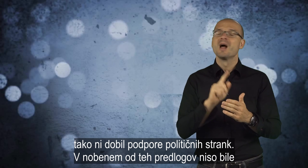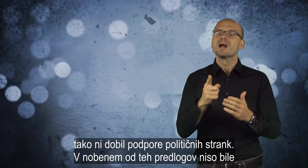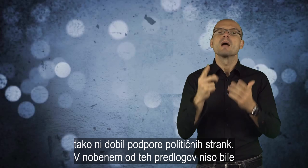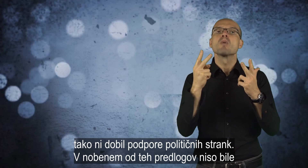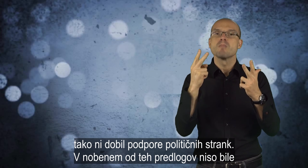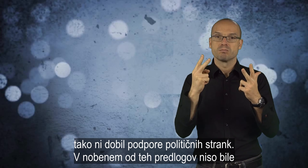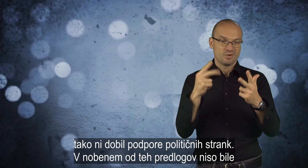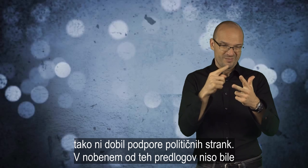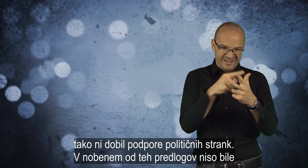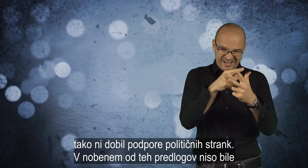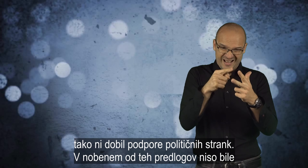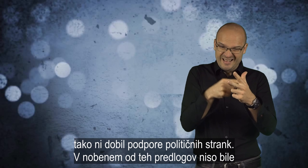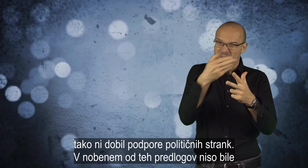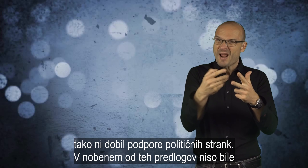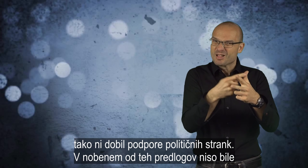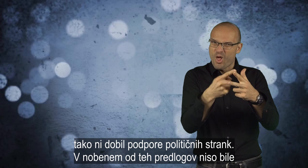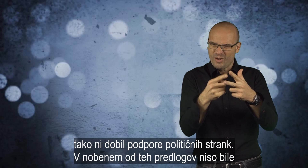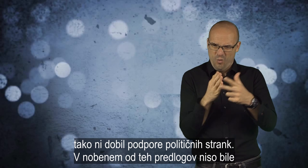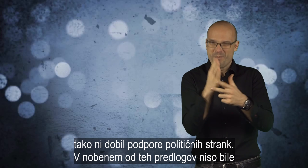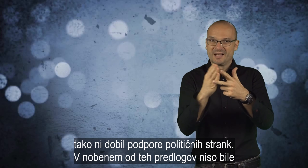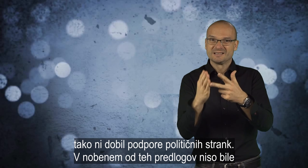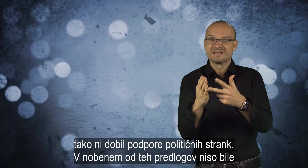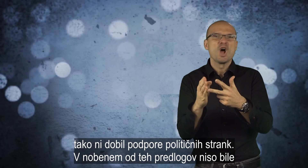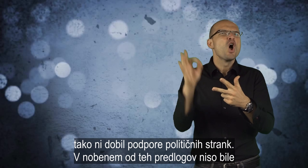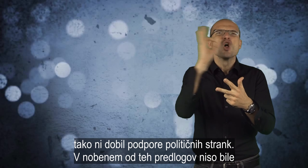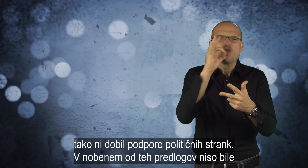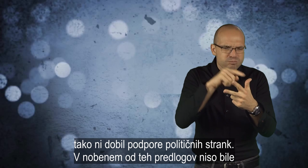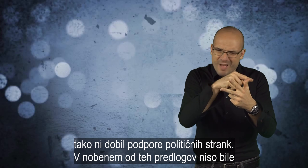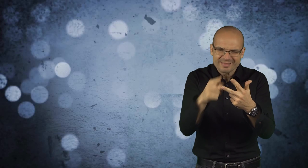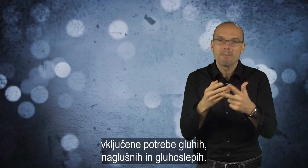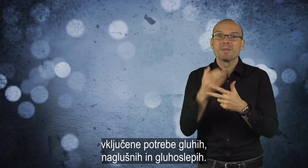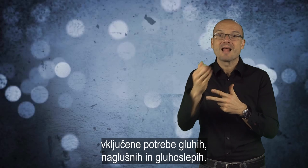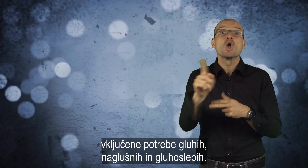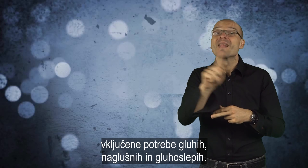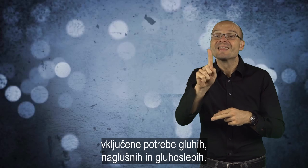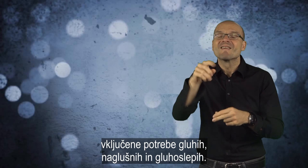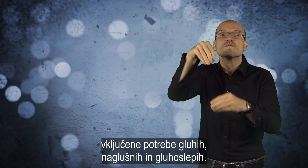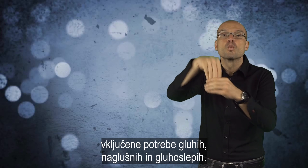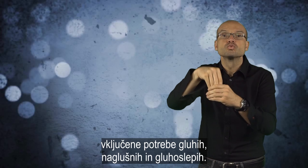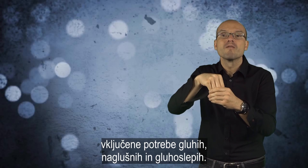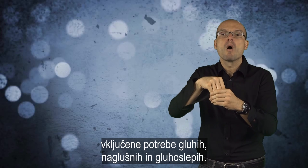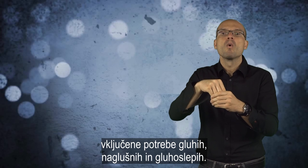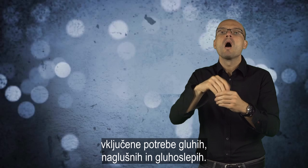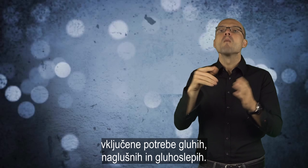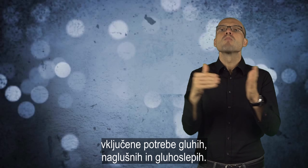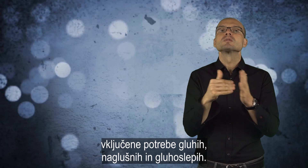V nobenem od teh predlogov niso bile vključene potrebe gluhih, naglušnih in gluhoslepih.